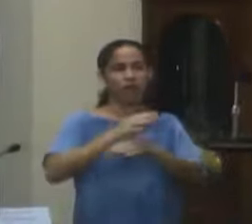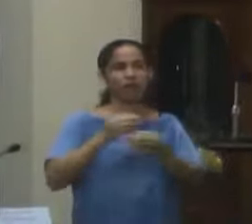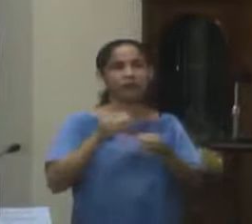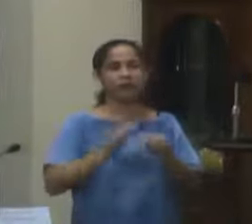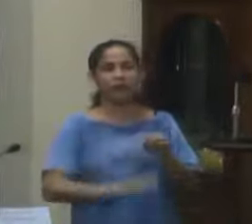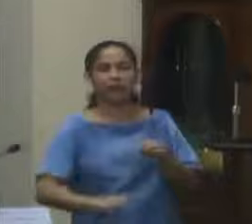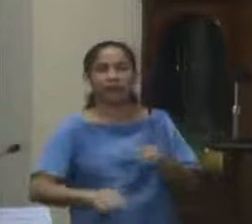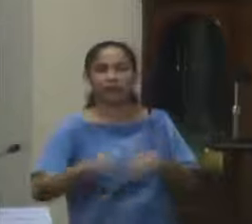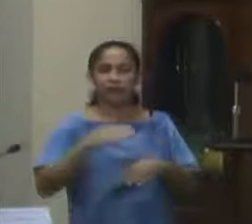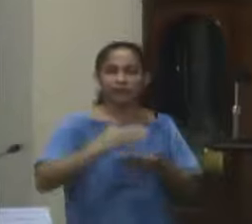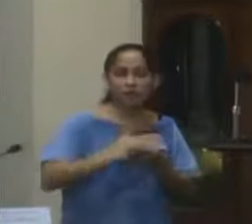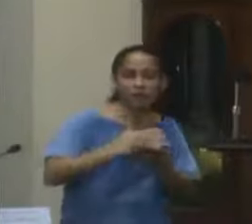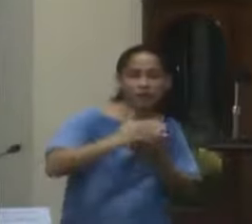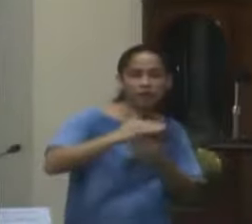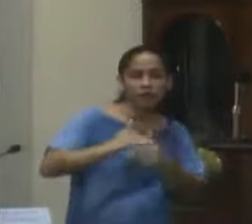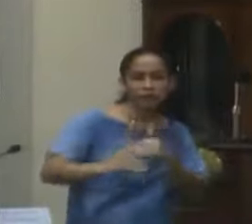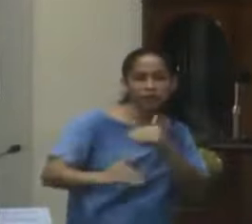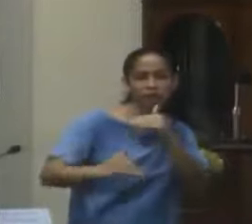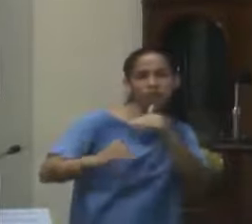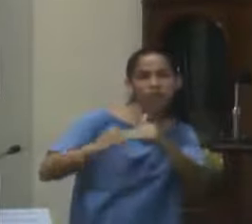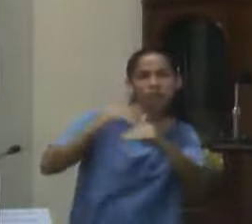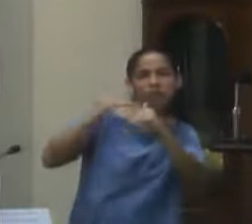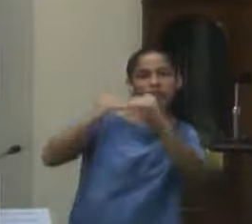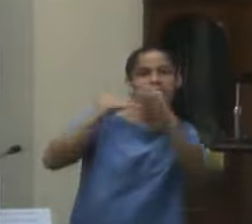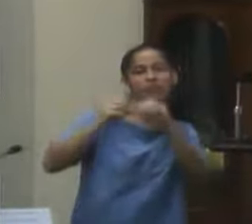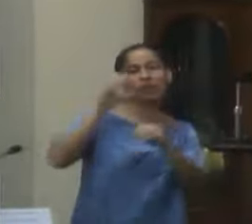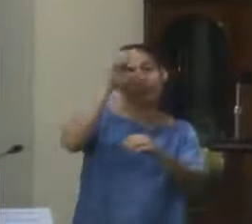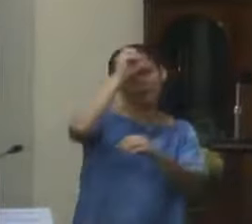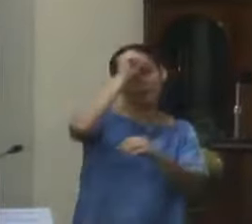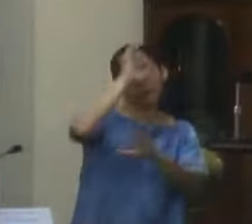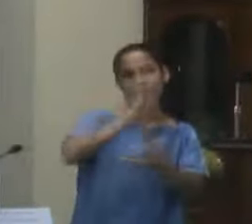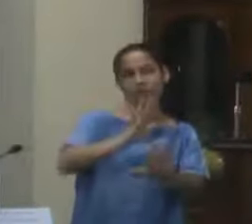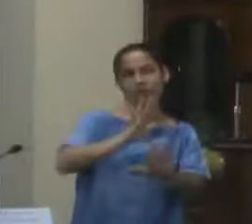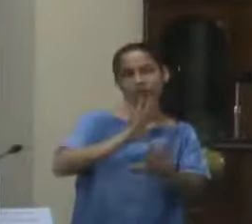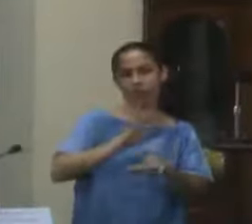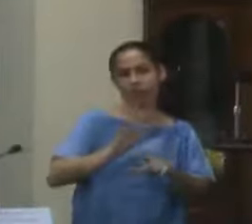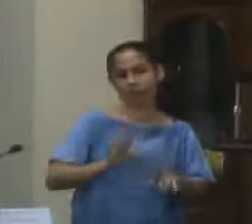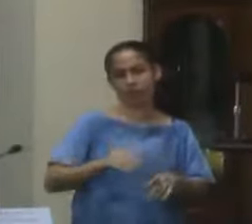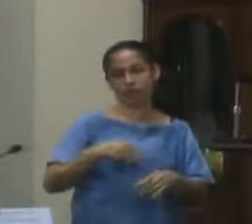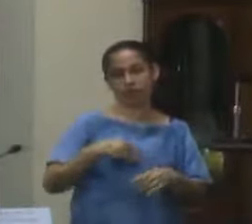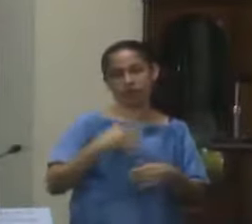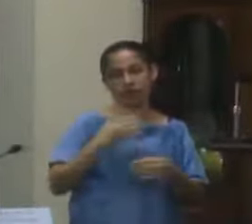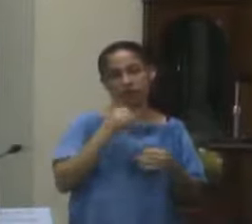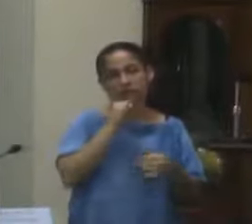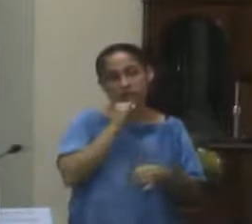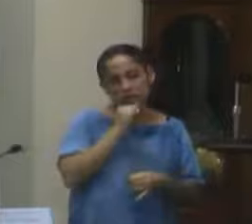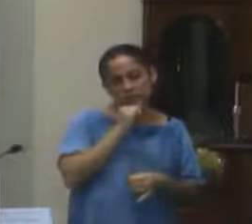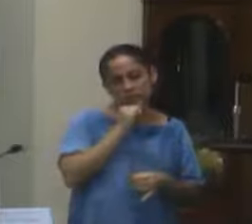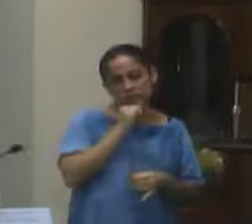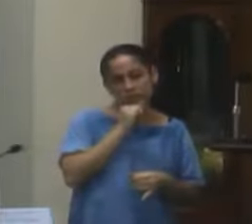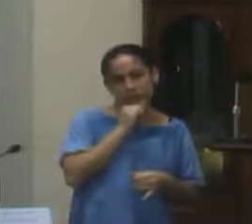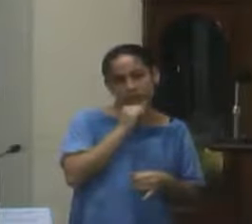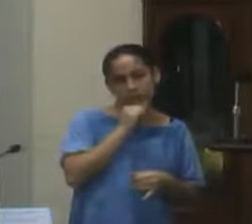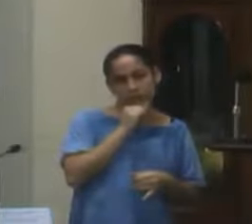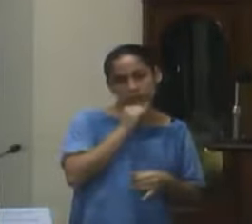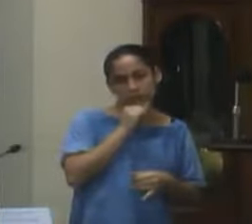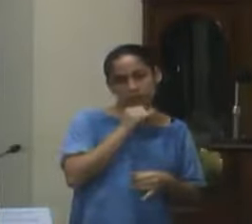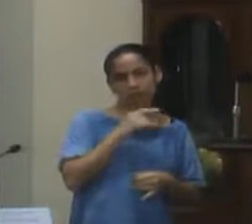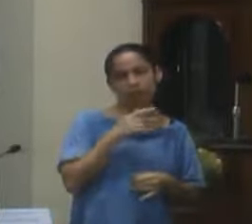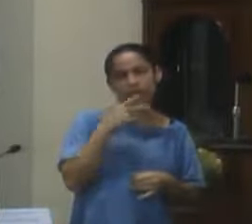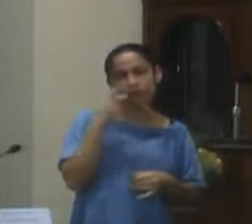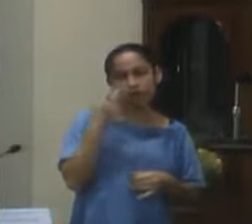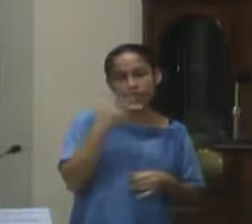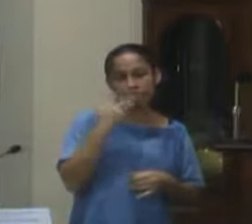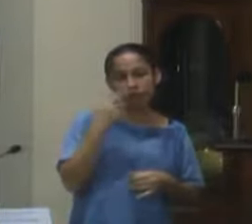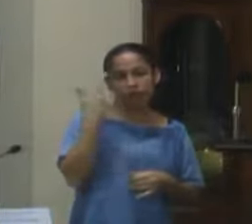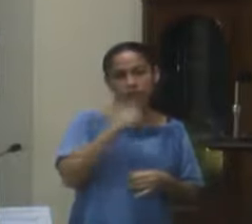criança começando, pode ter certeza que vai trazer resultado. E eu lamento volto o meu lamento, o